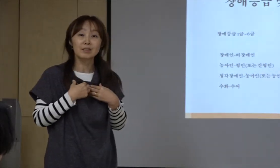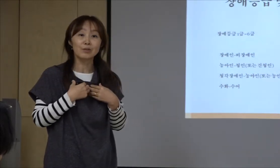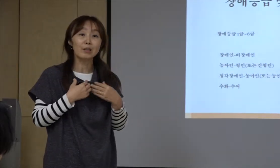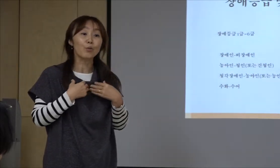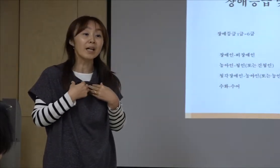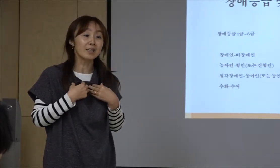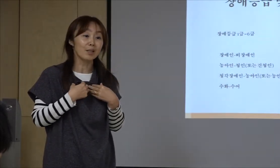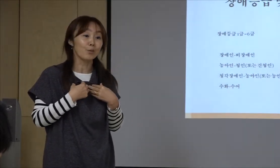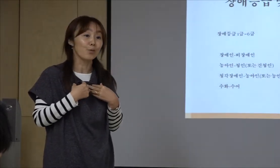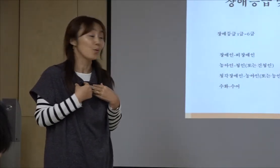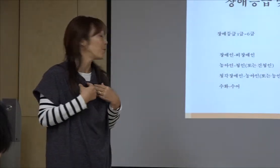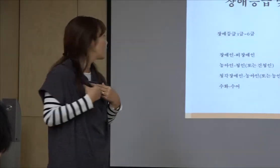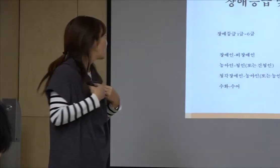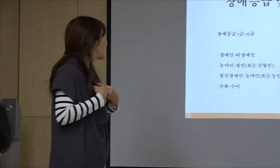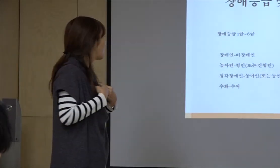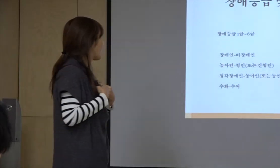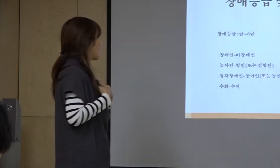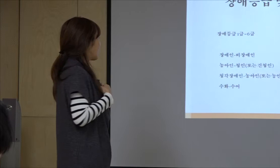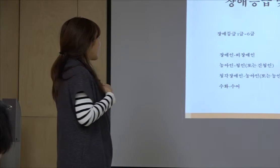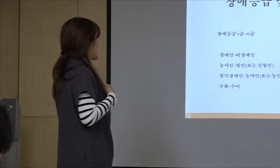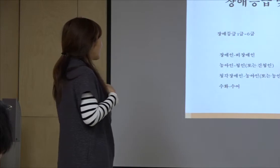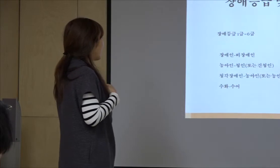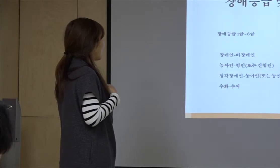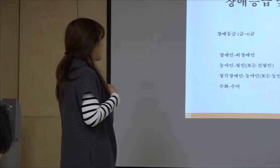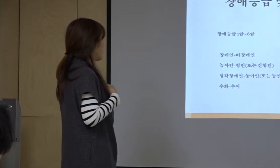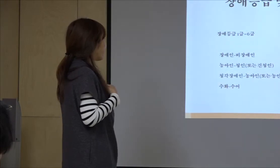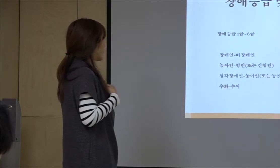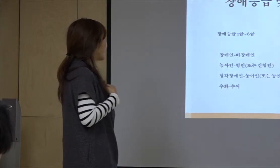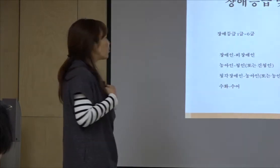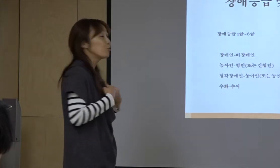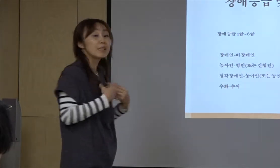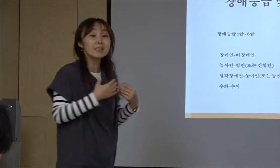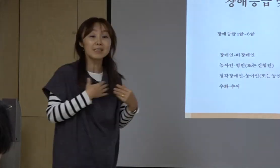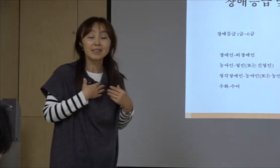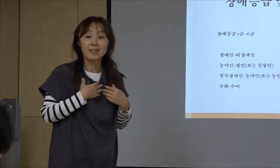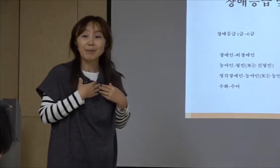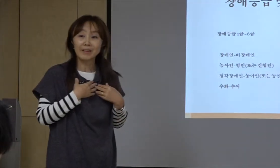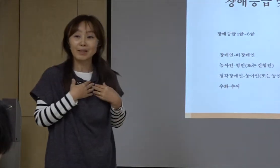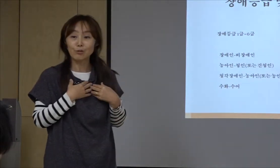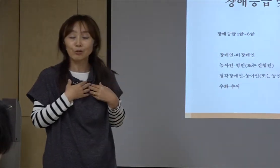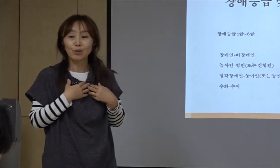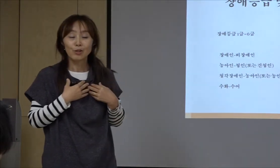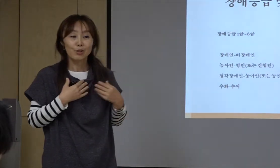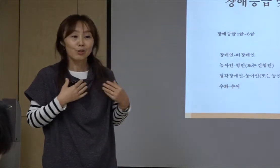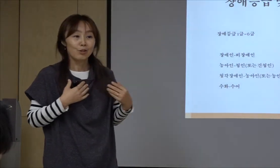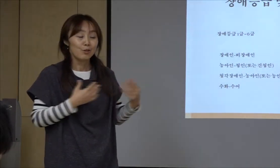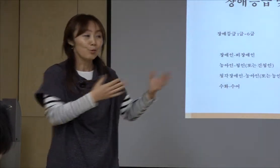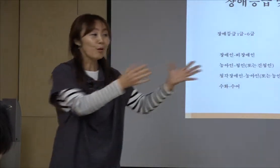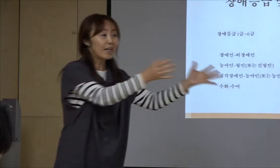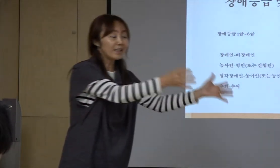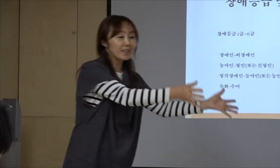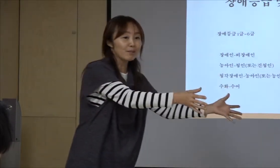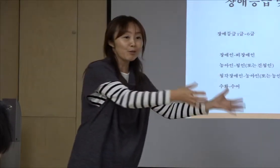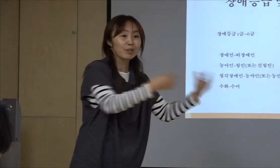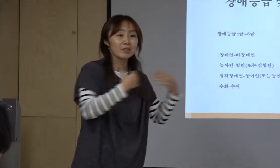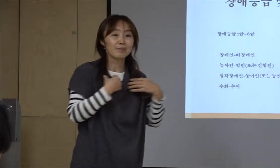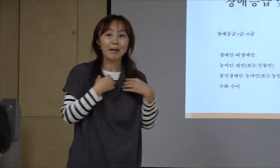다 농아인이라고 이렇게 지칭을 하고요. 또 우리는 반대로 농아인이 있으면 우리는 말할